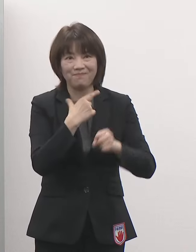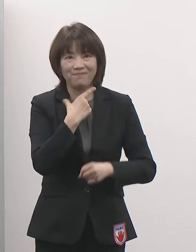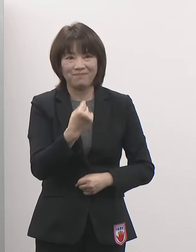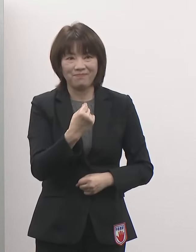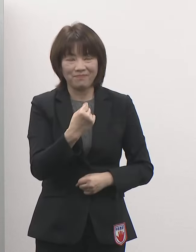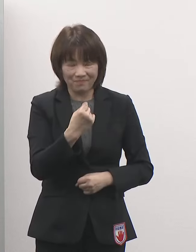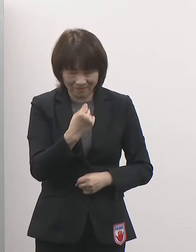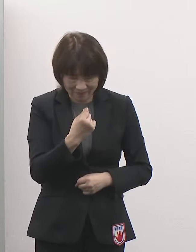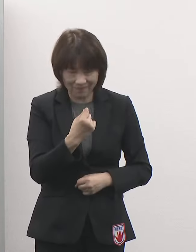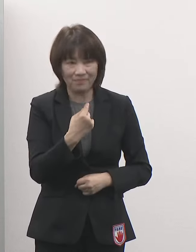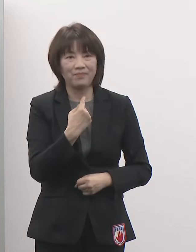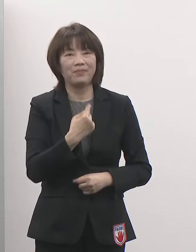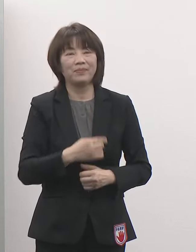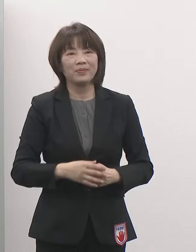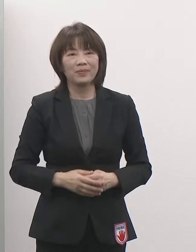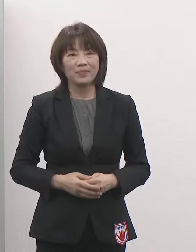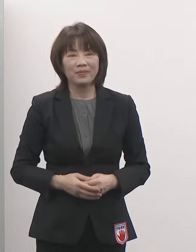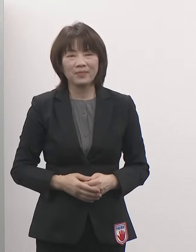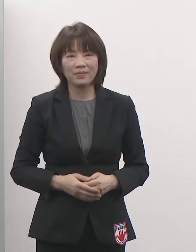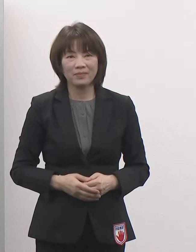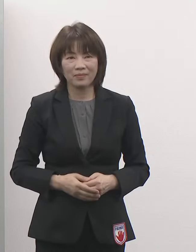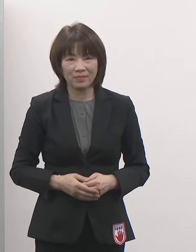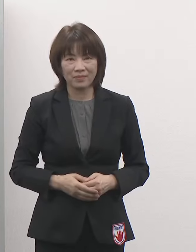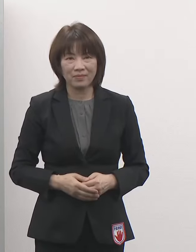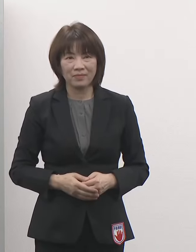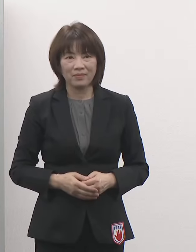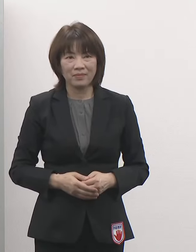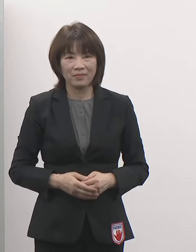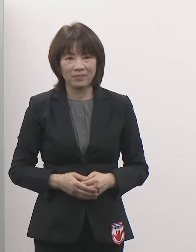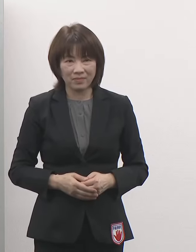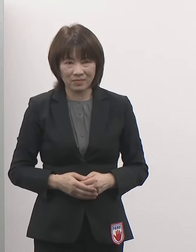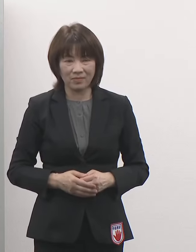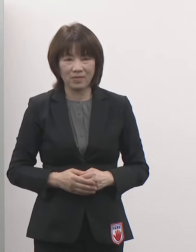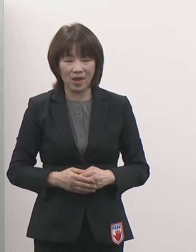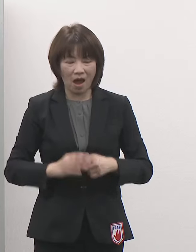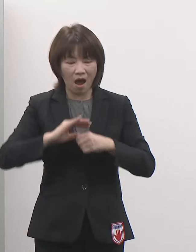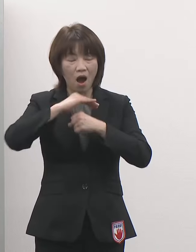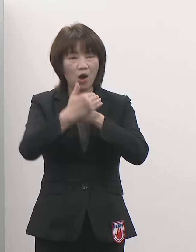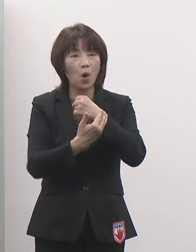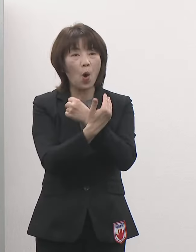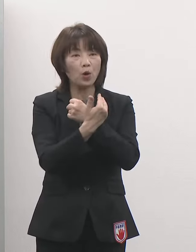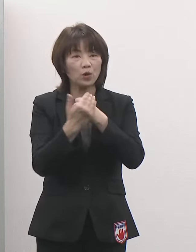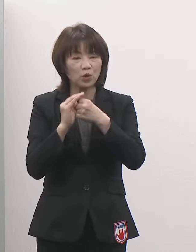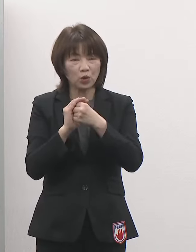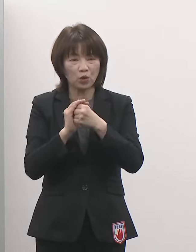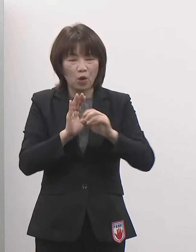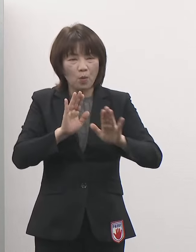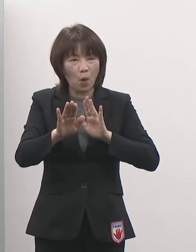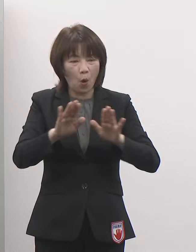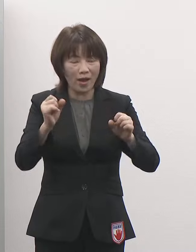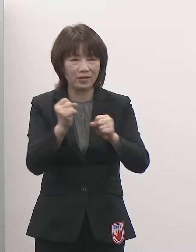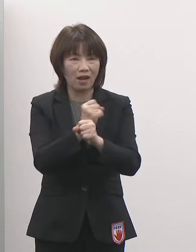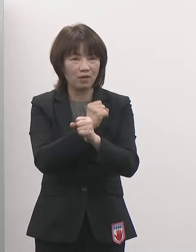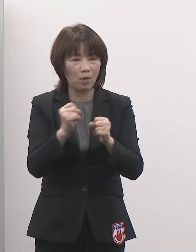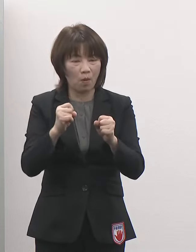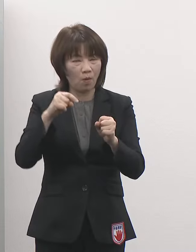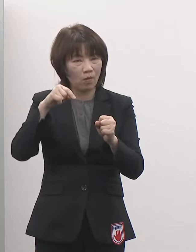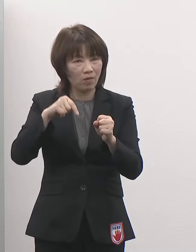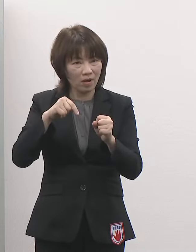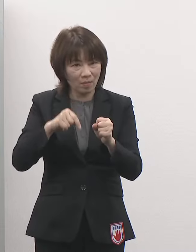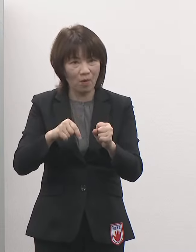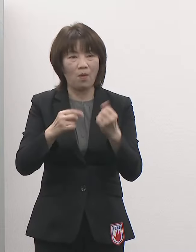を進めてまいりたいと思います。同様に、航空宇宙防衛関連産業に関しましても、まあ、同じ